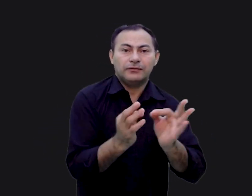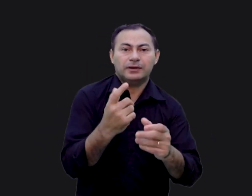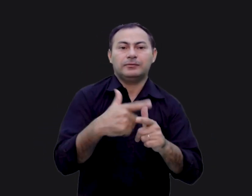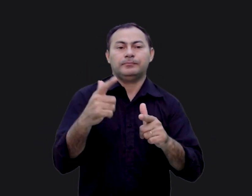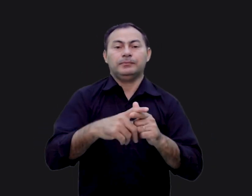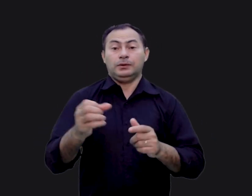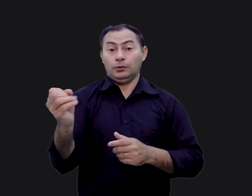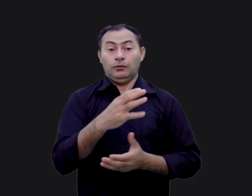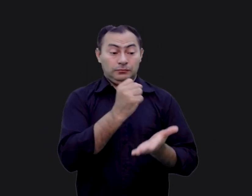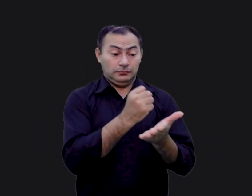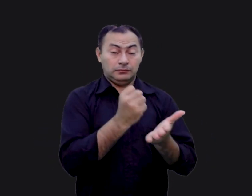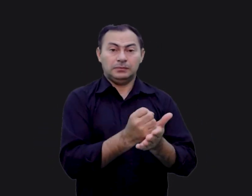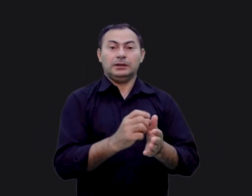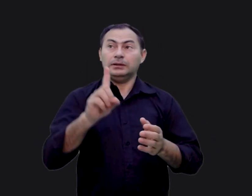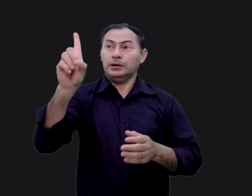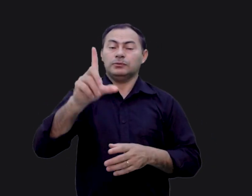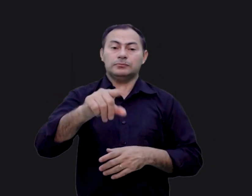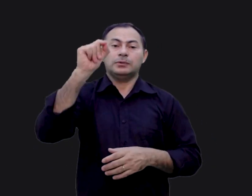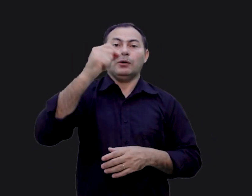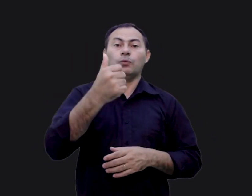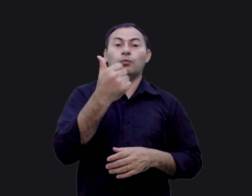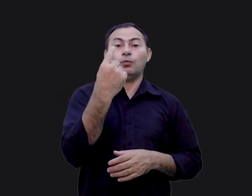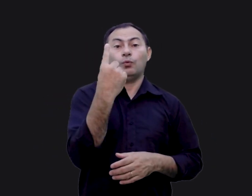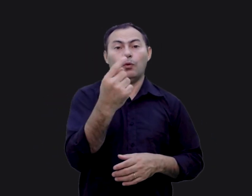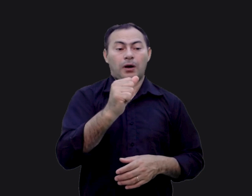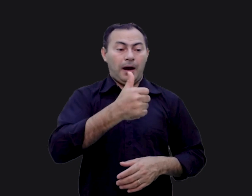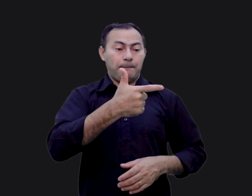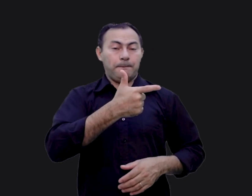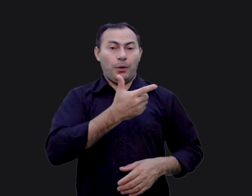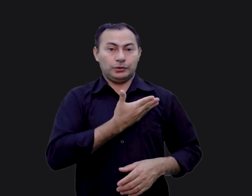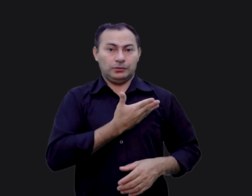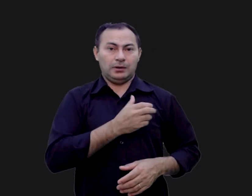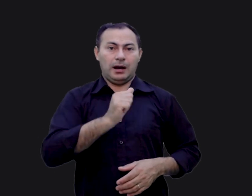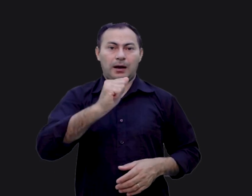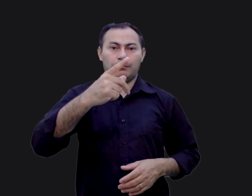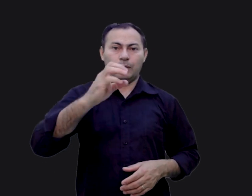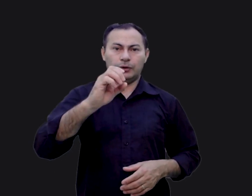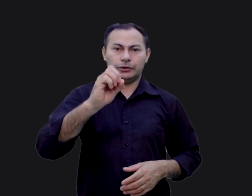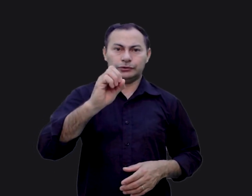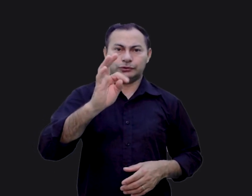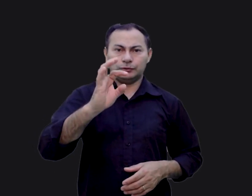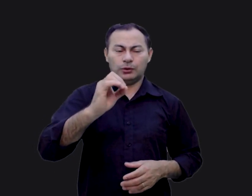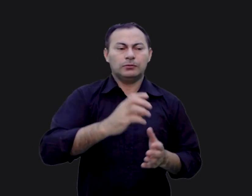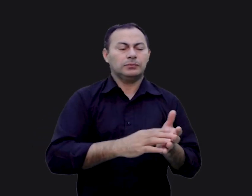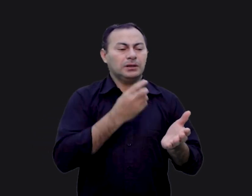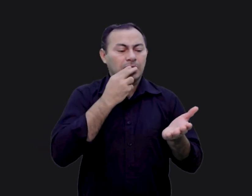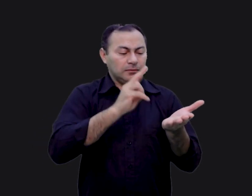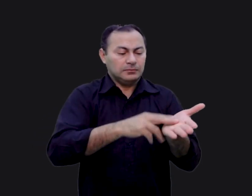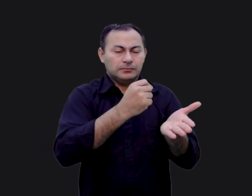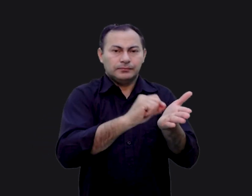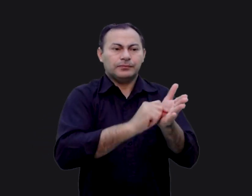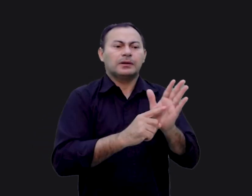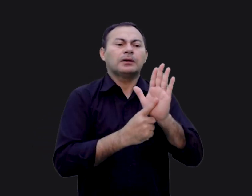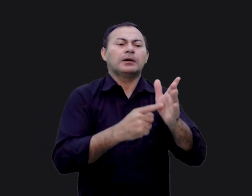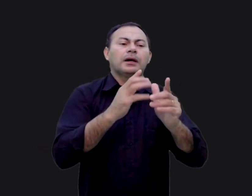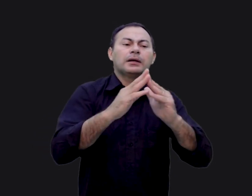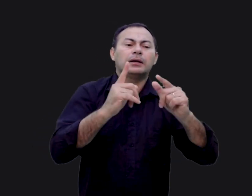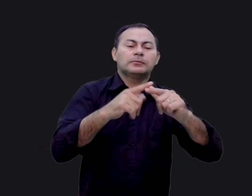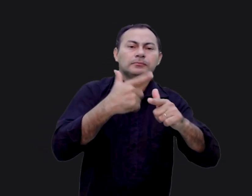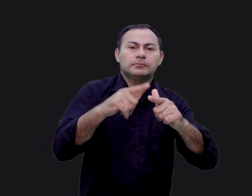fosse removido. No Novo Testamento, Deus levantava um apóstolo que escrevia uma epístola que mostrava à igreja como aquele problema que